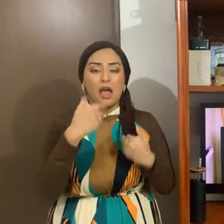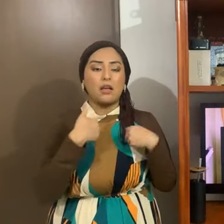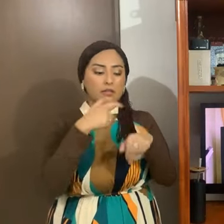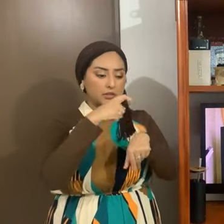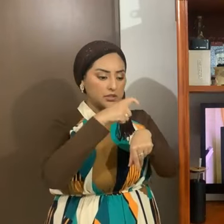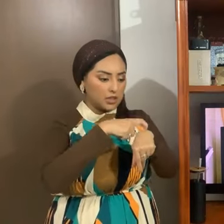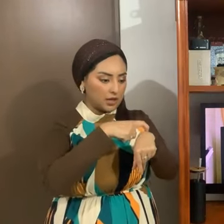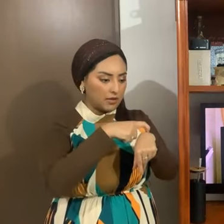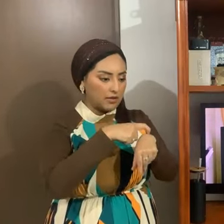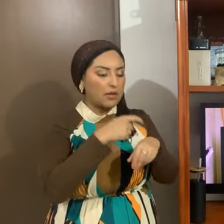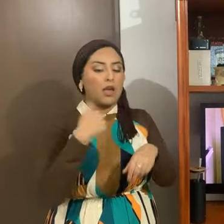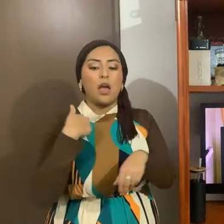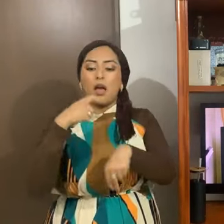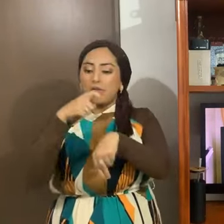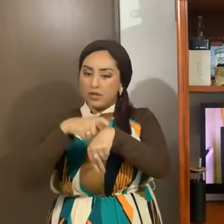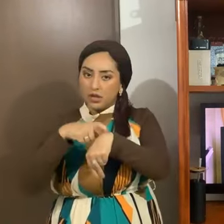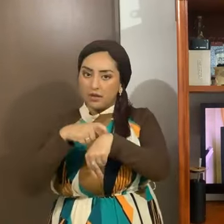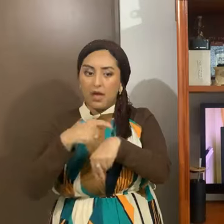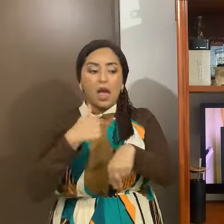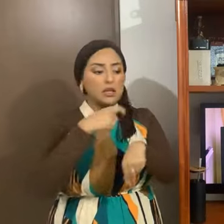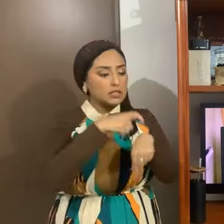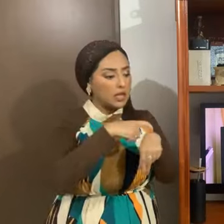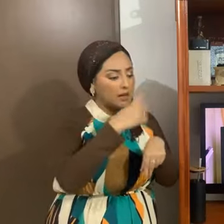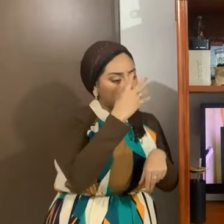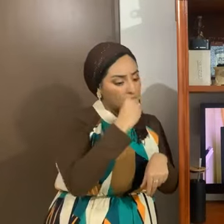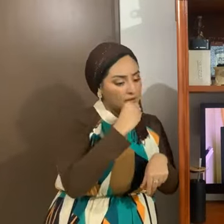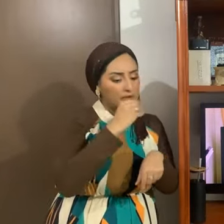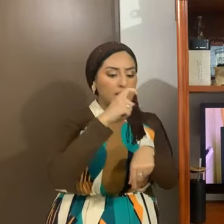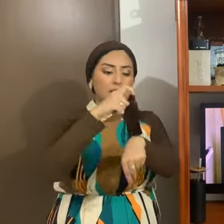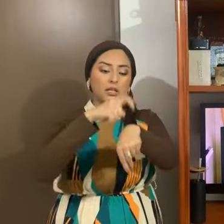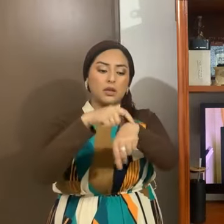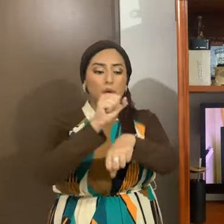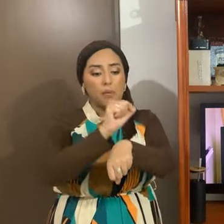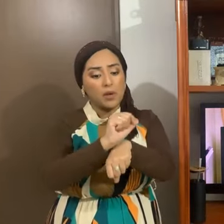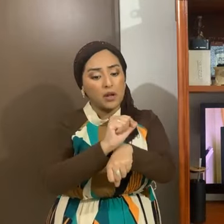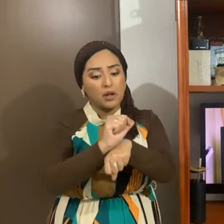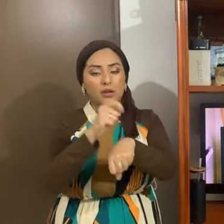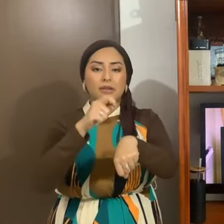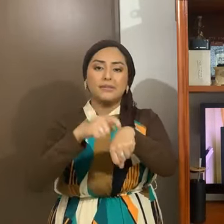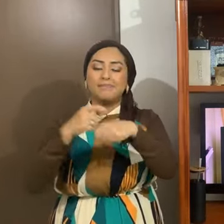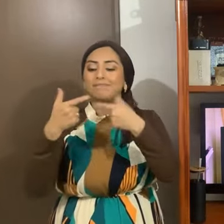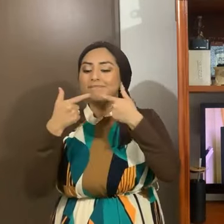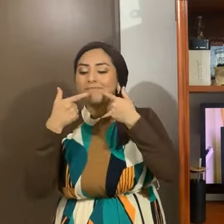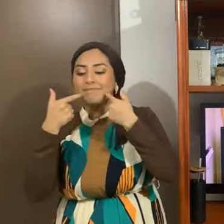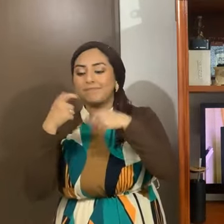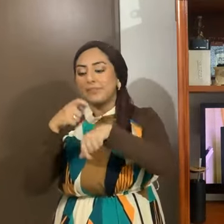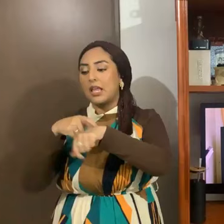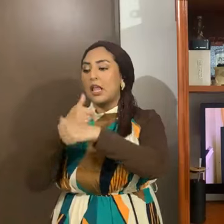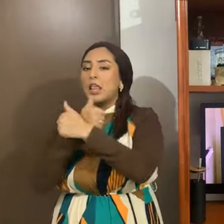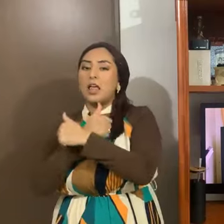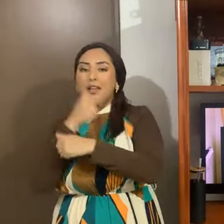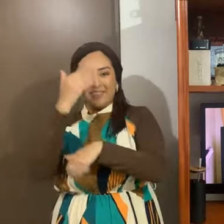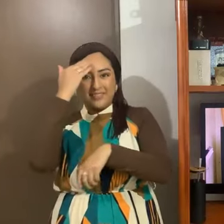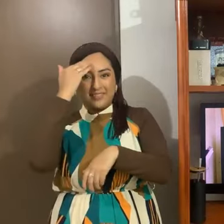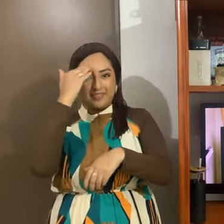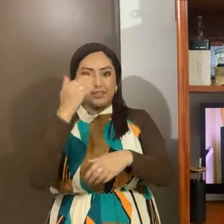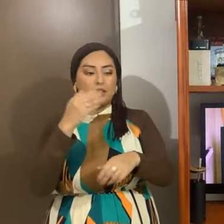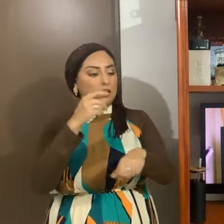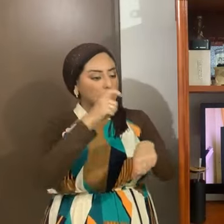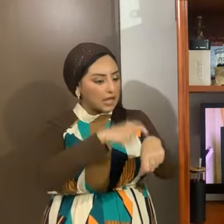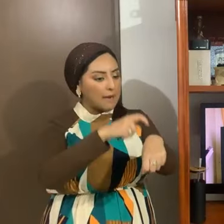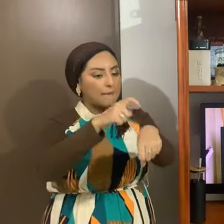esto, hay tiempo para lo otro, hay tiempo de dormir, hay tiempo de trabajar, hay tiempo de reír, ¿sí? Todo tiene un